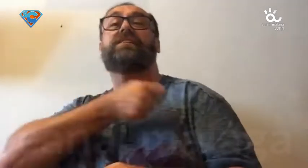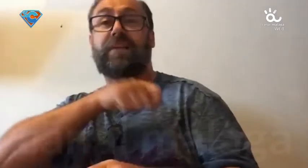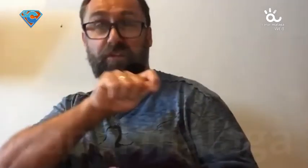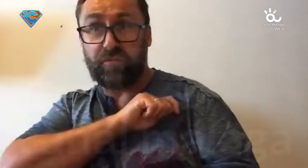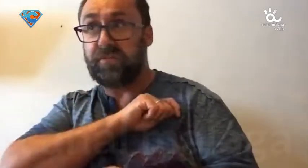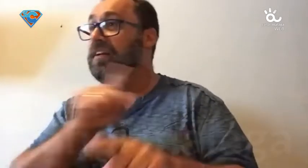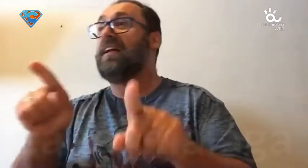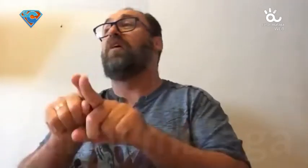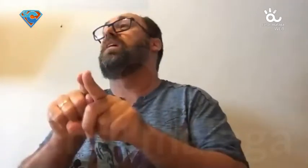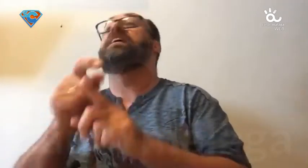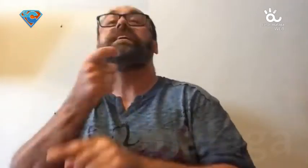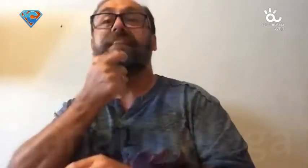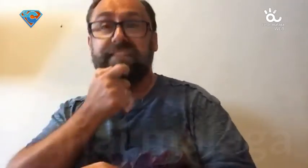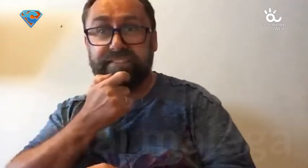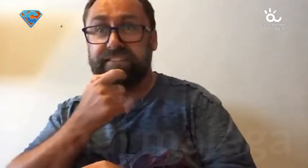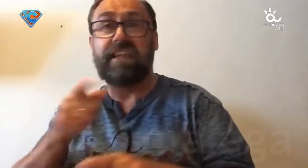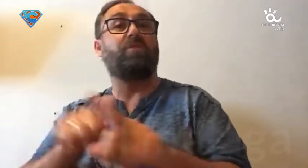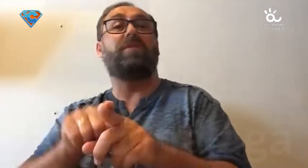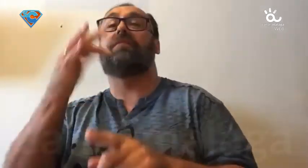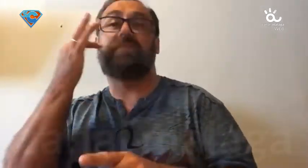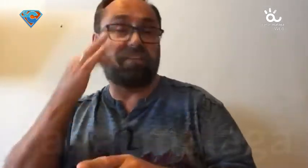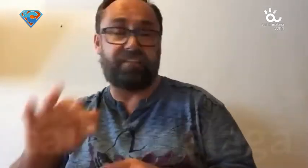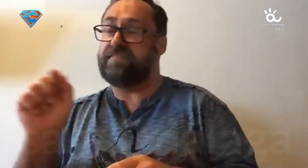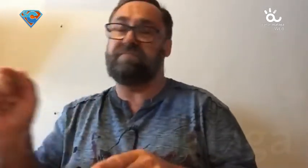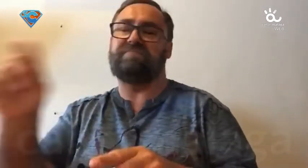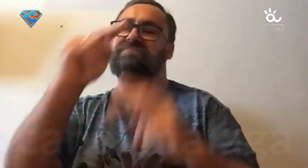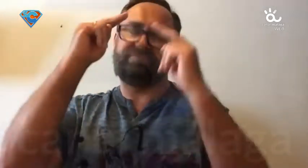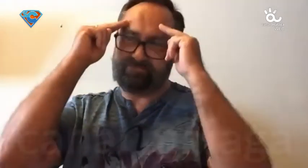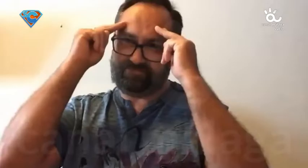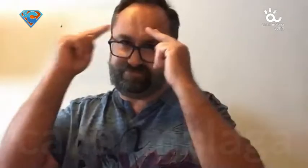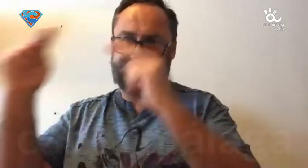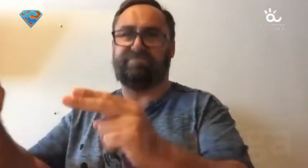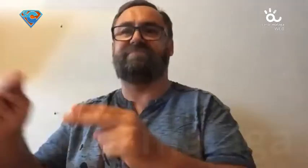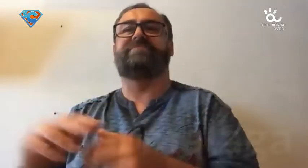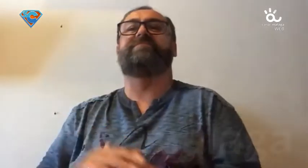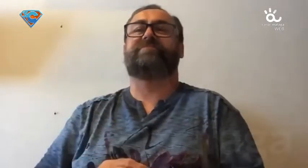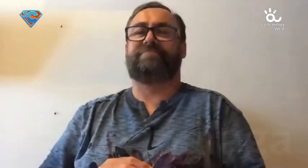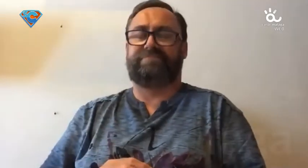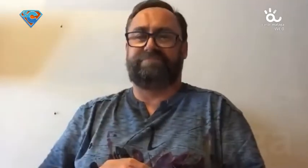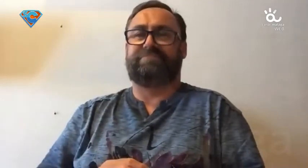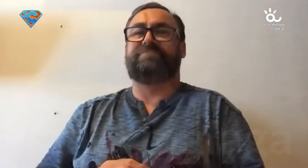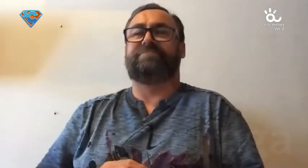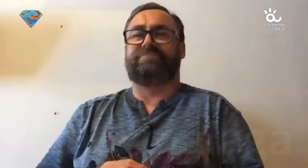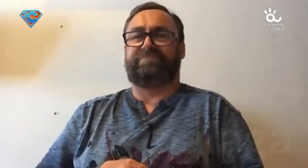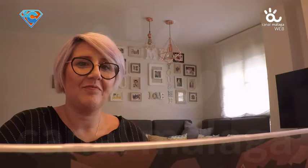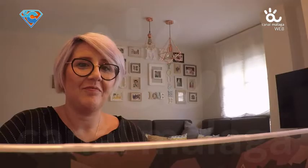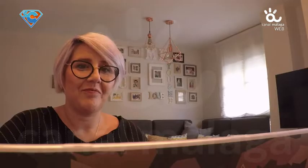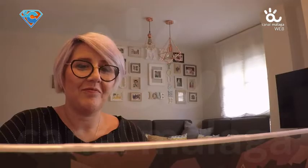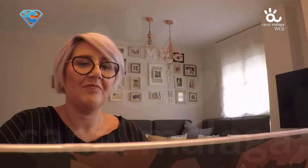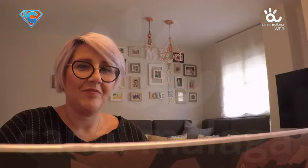sí, hay que respetar como lengua, como se respeta el castellano, como se respeta el inglés, como se